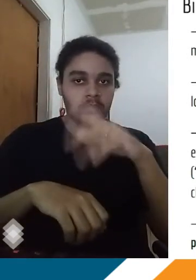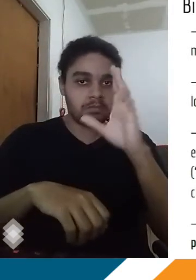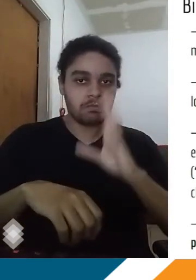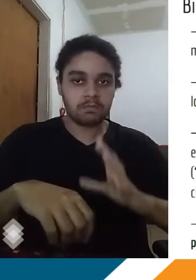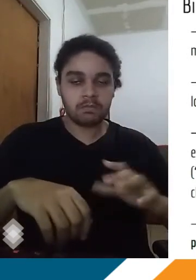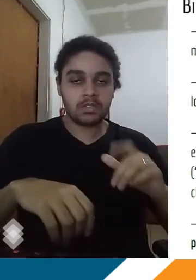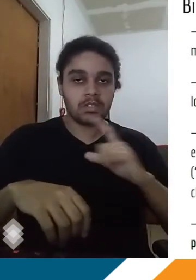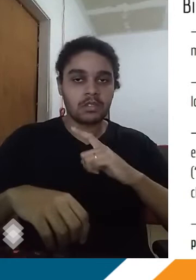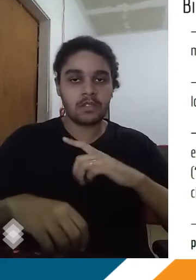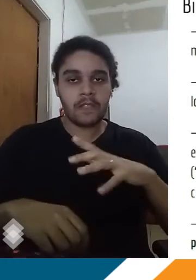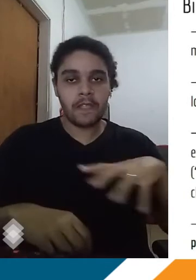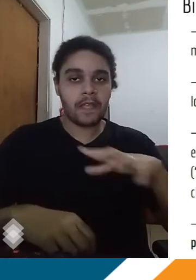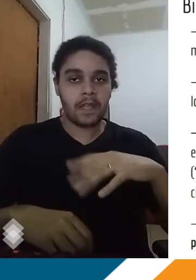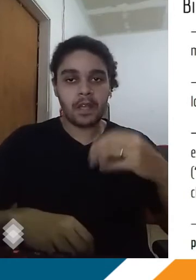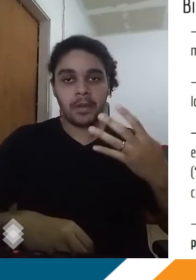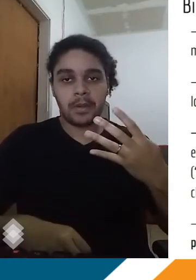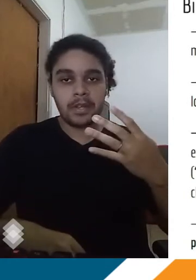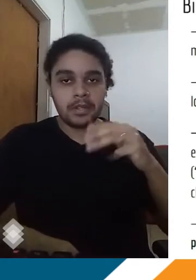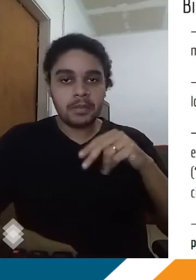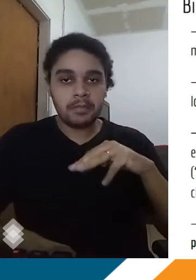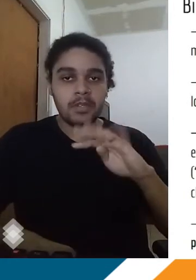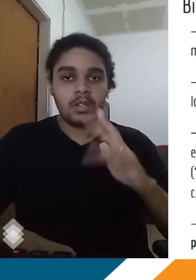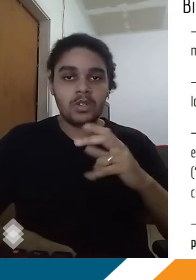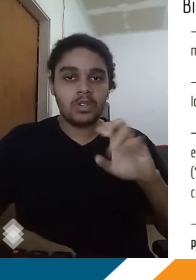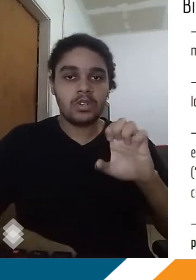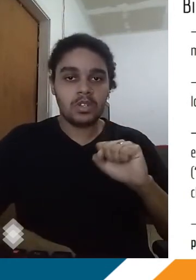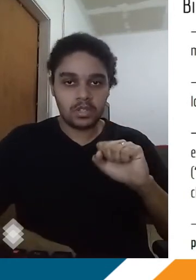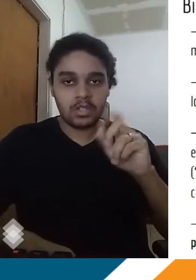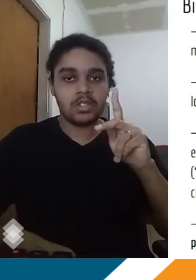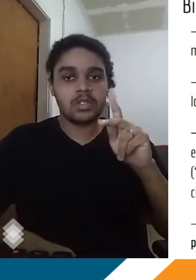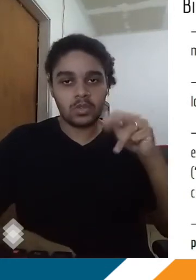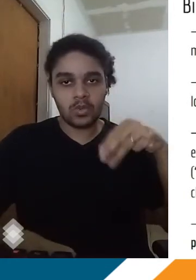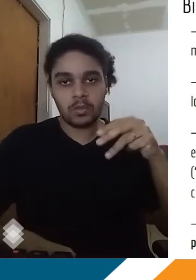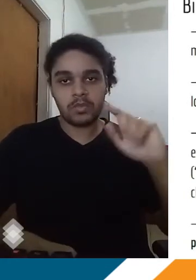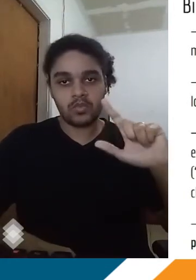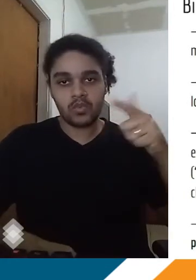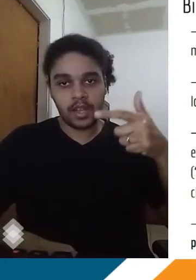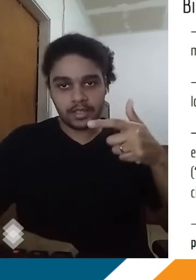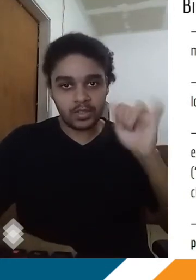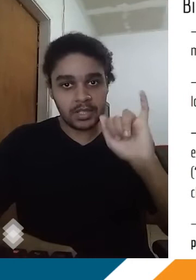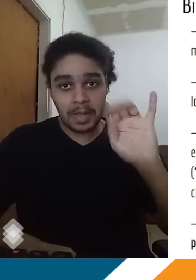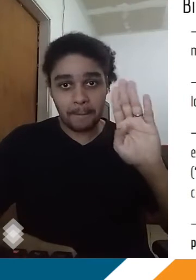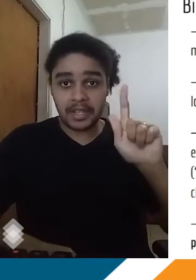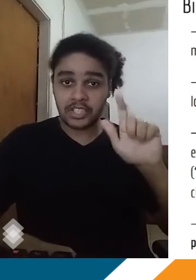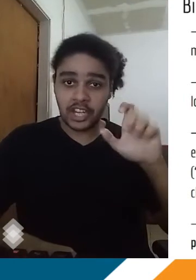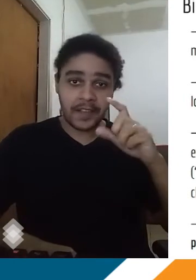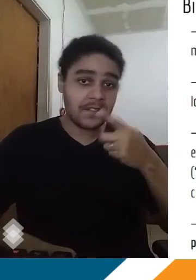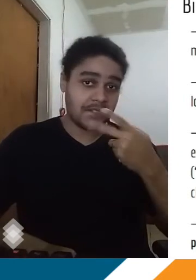de mais de 4 milhões de quilômetros quadrados, segundo o IBGE. Esse